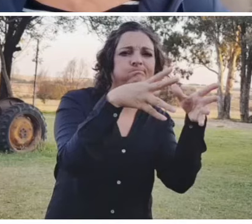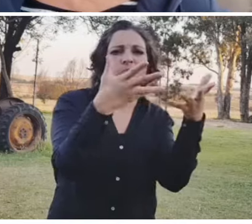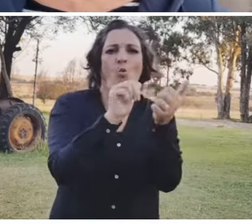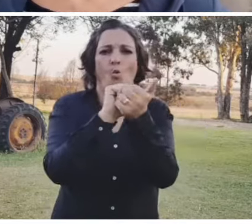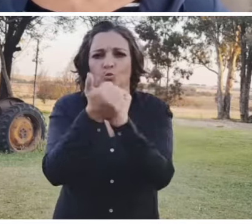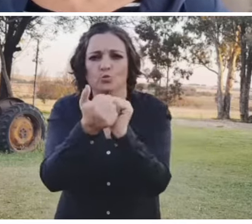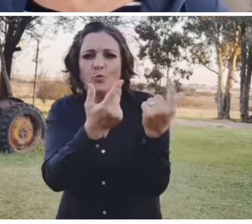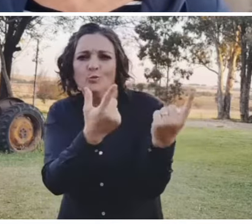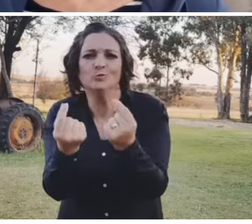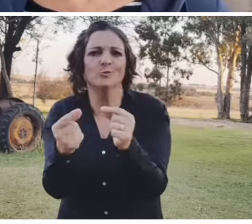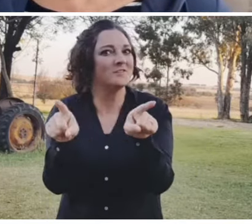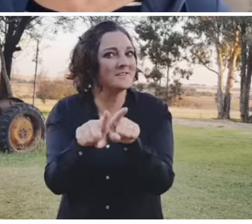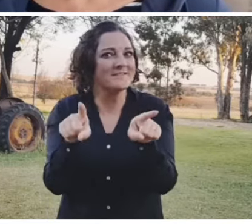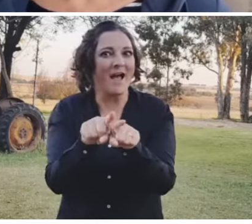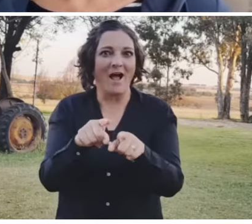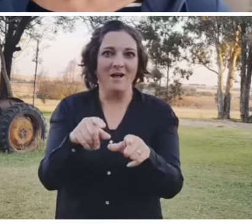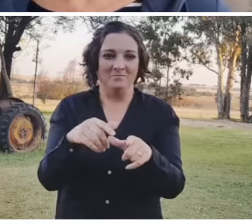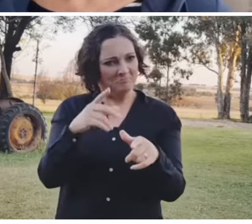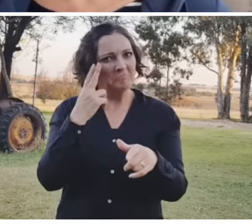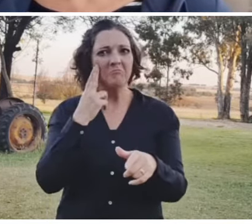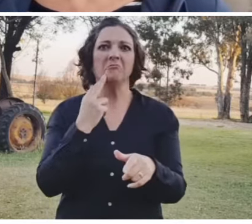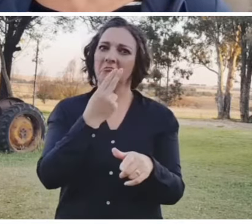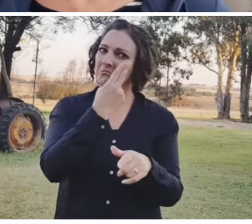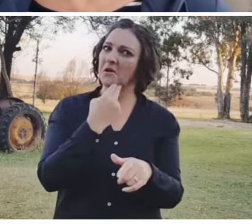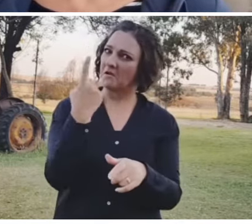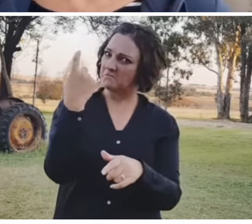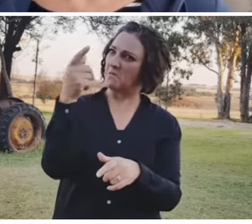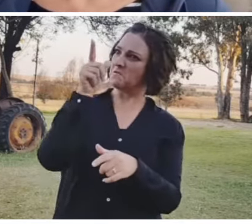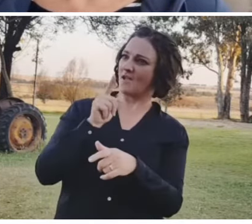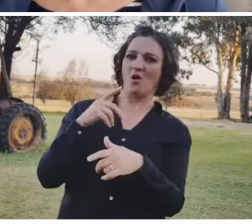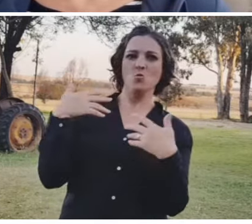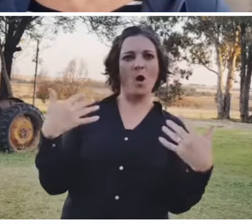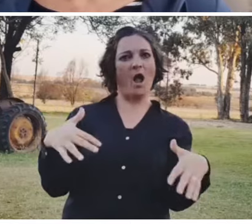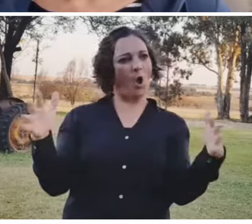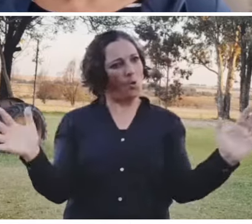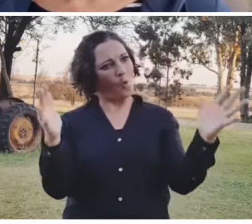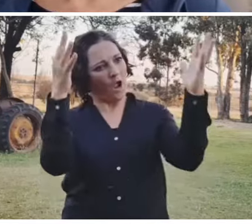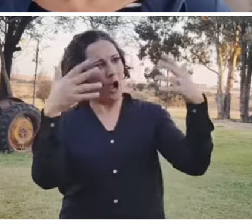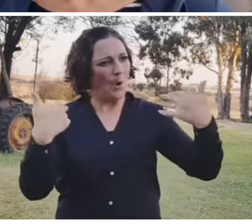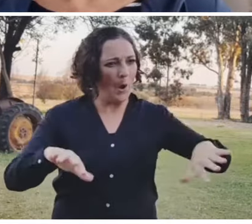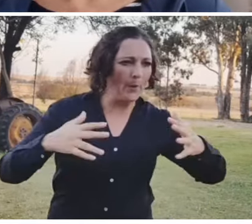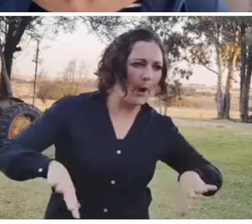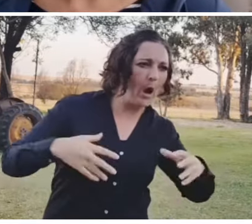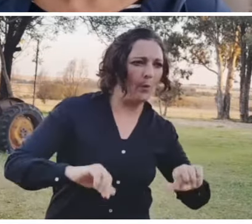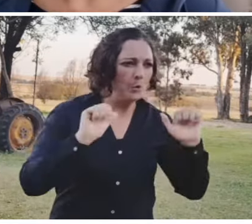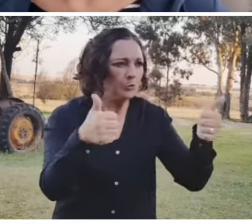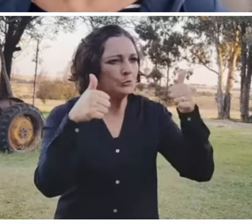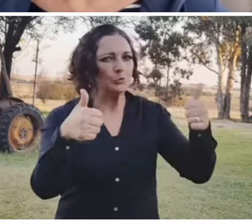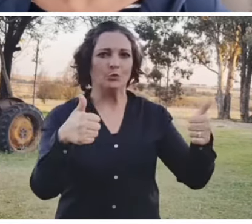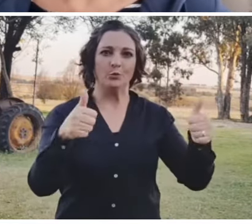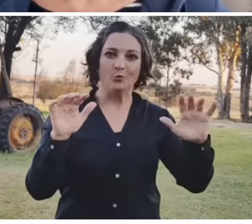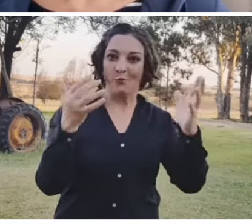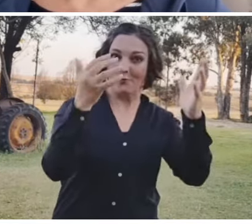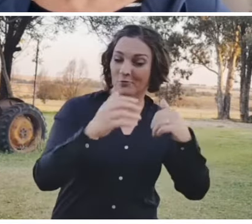die sportgronde, dan is dit mos lekker om te hoor, as iemand vir jou sê, jy het goed gedoen, mooi so.